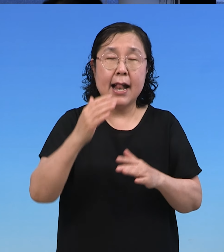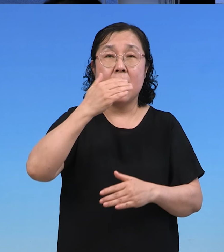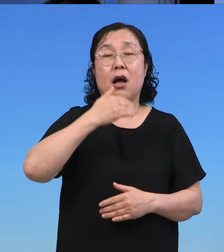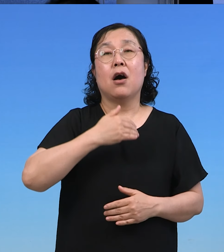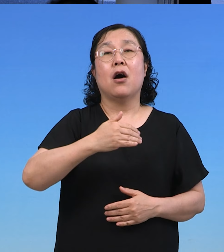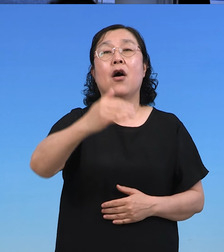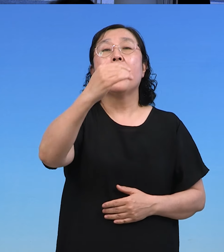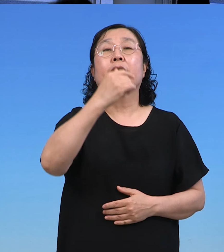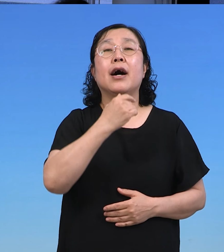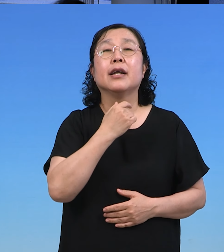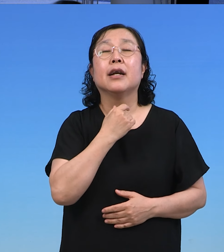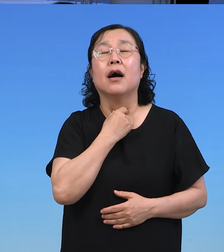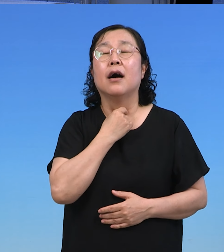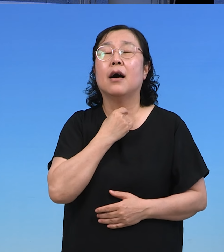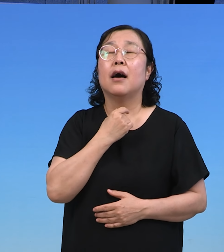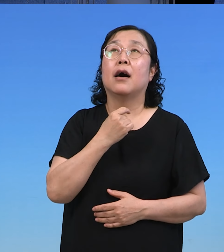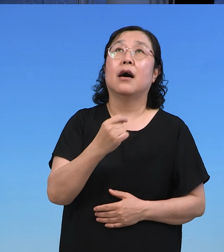달려가리라.